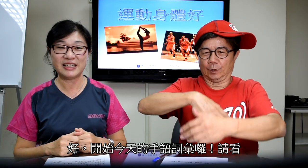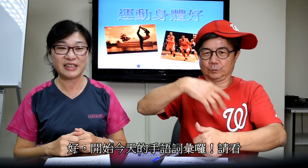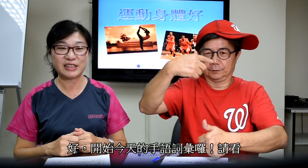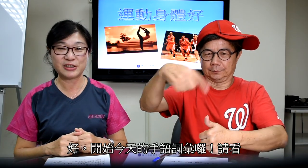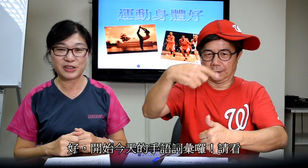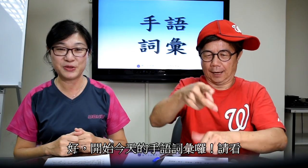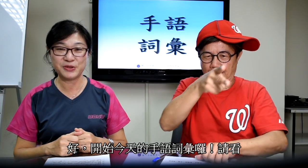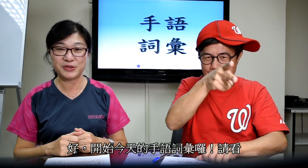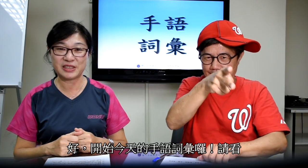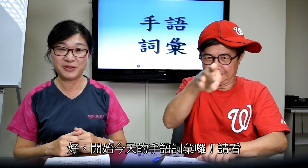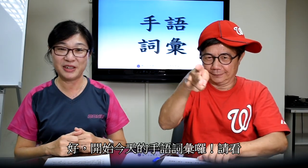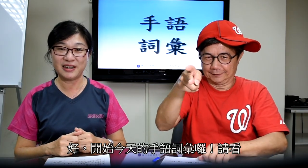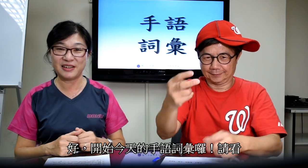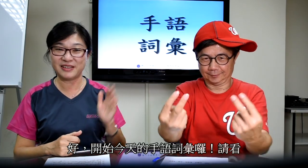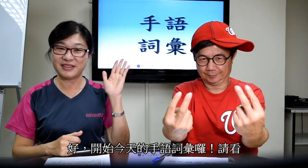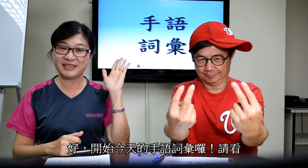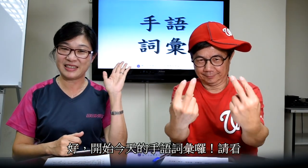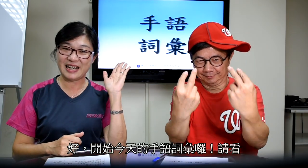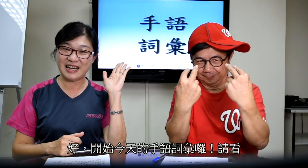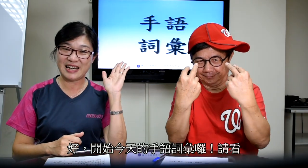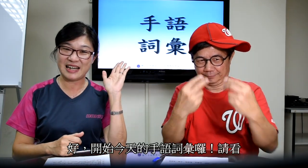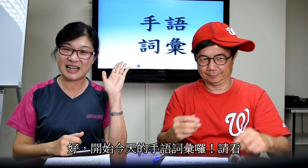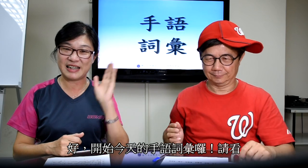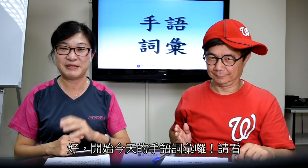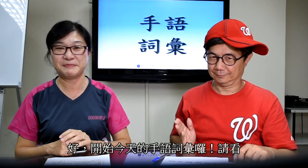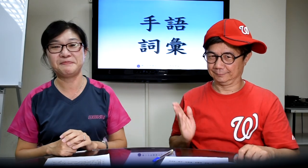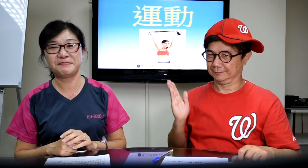的手语词汇咯，请看。